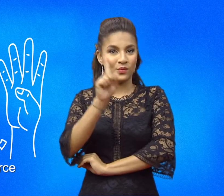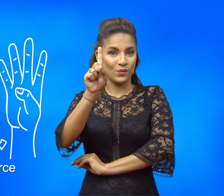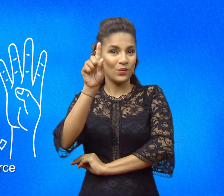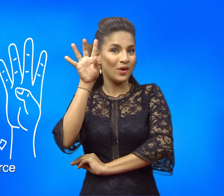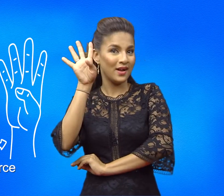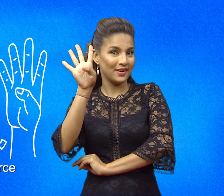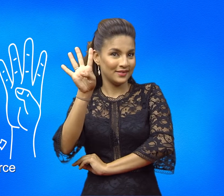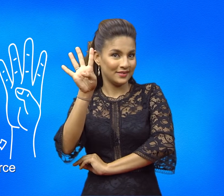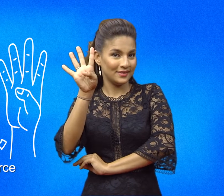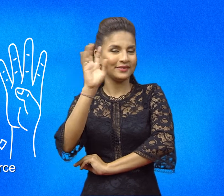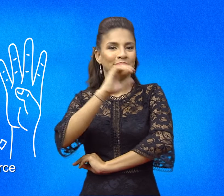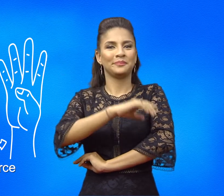14